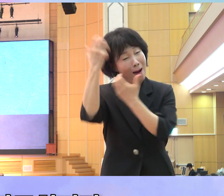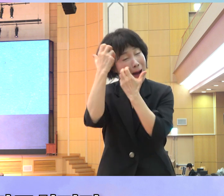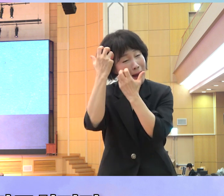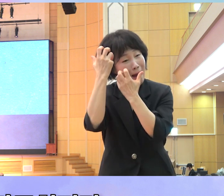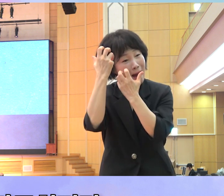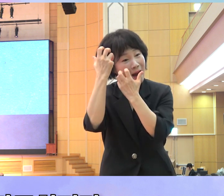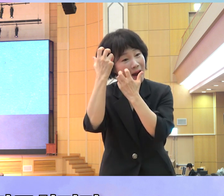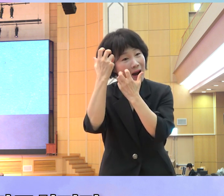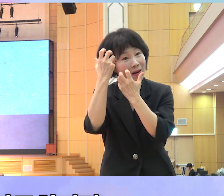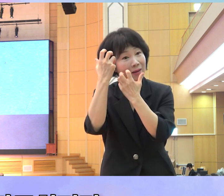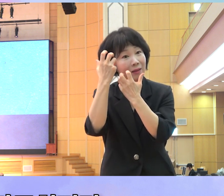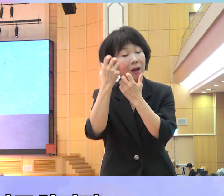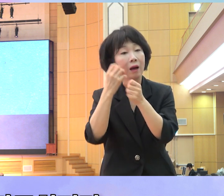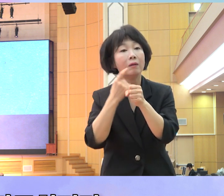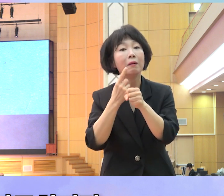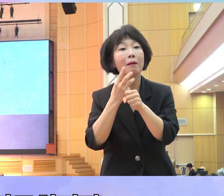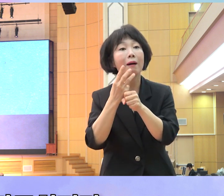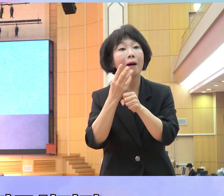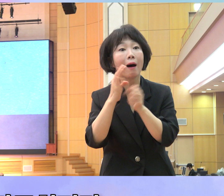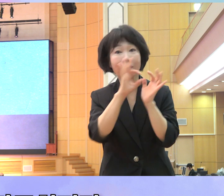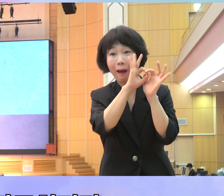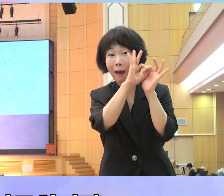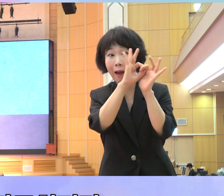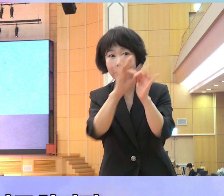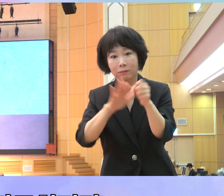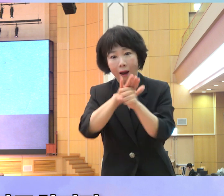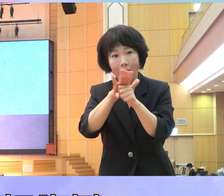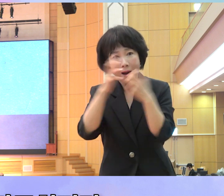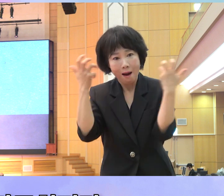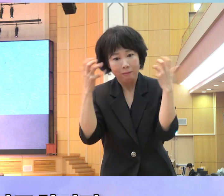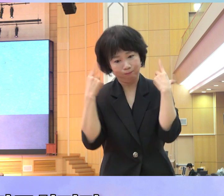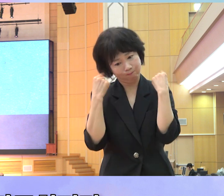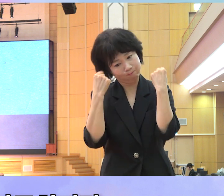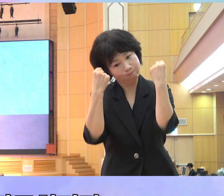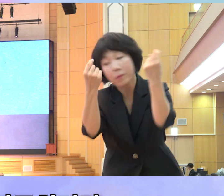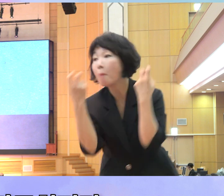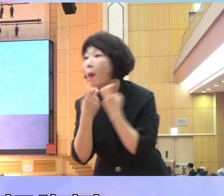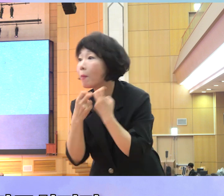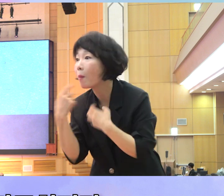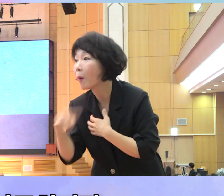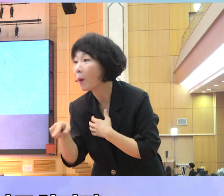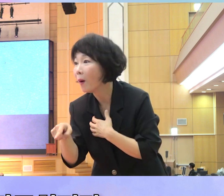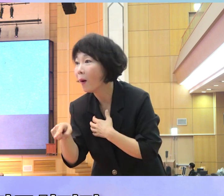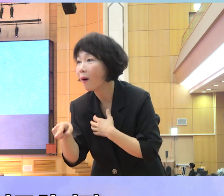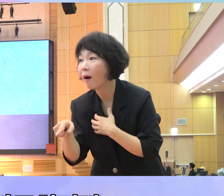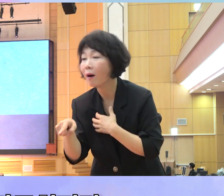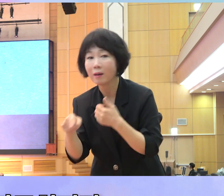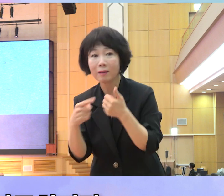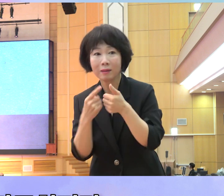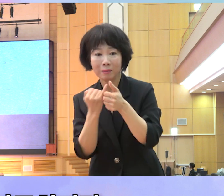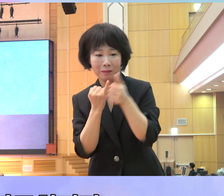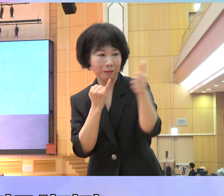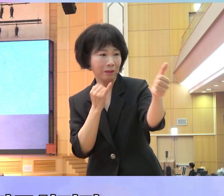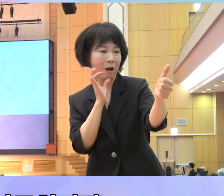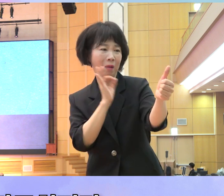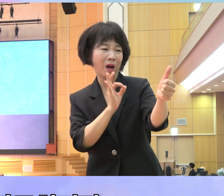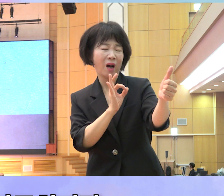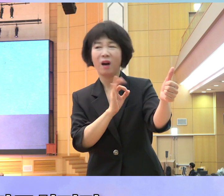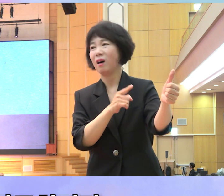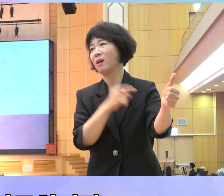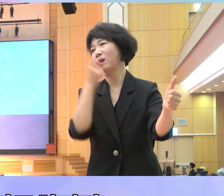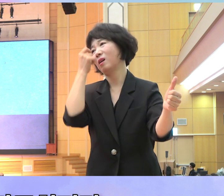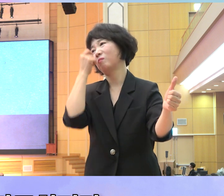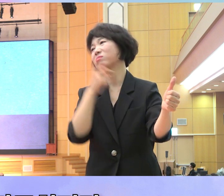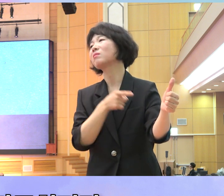부부에게 긍휼함이 있어야 돼요. 기독교인들은 내 아내가 부족한 나를